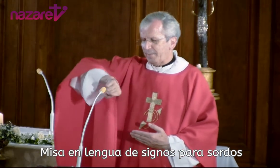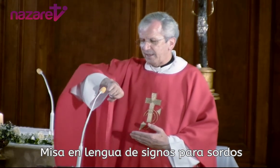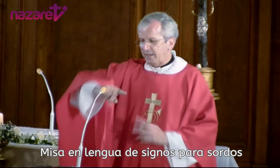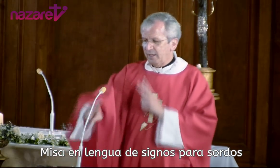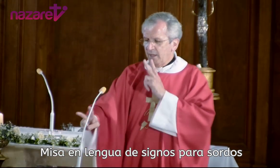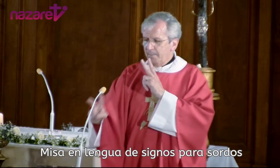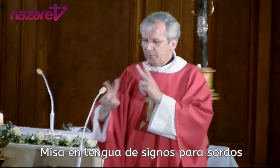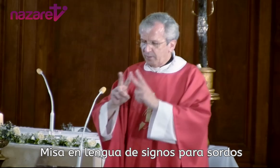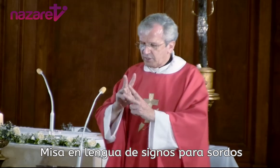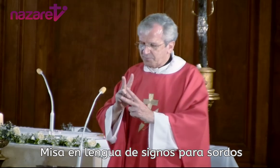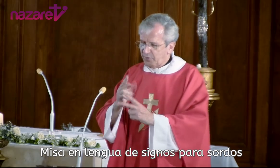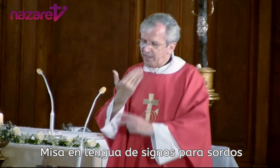Padre. Podemos responder: